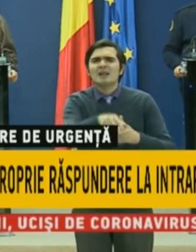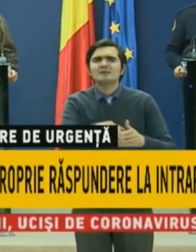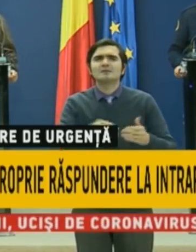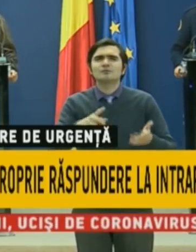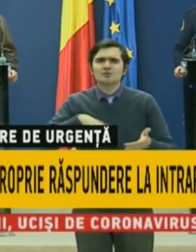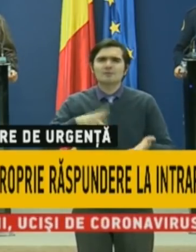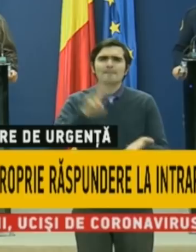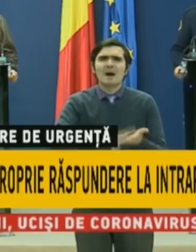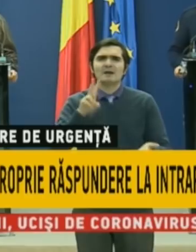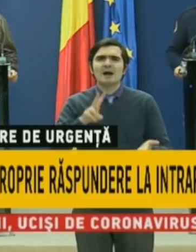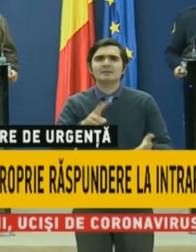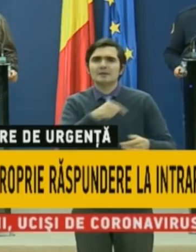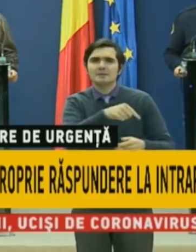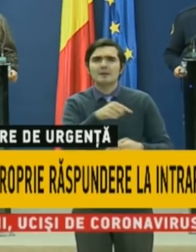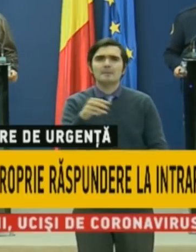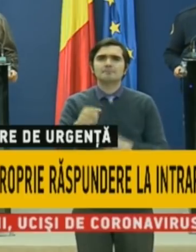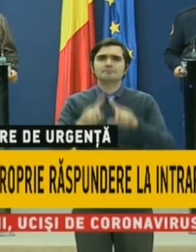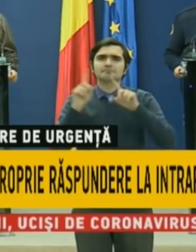Ministerul Transporturilor.